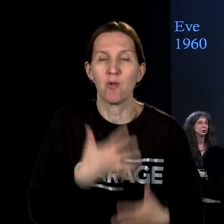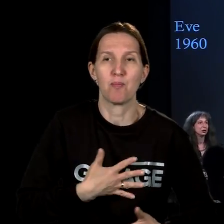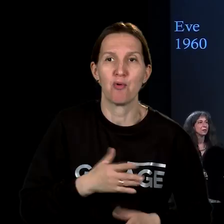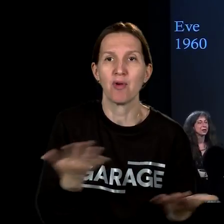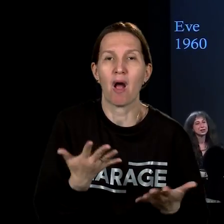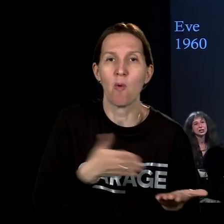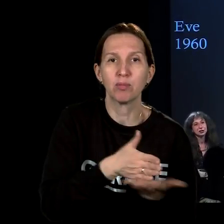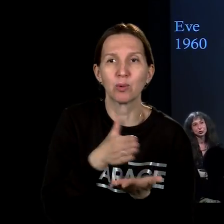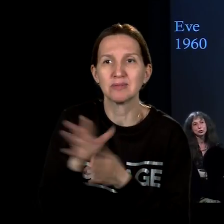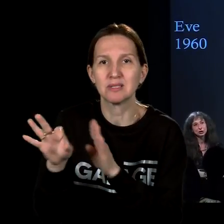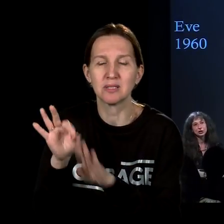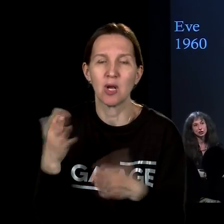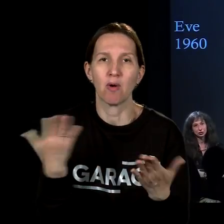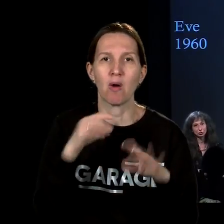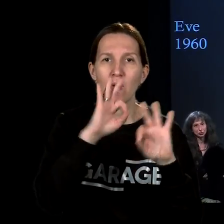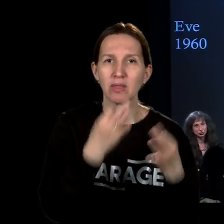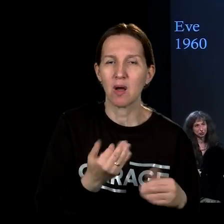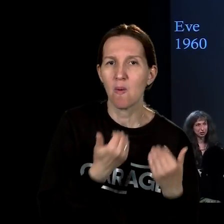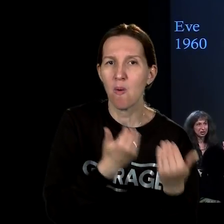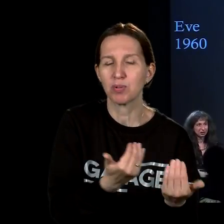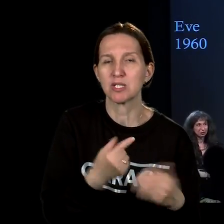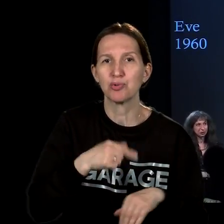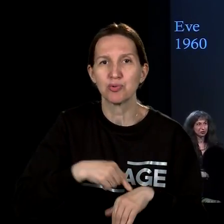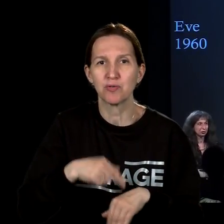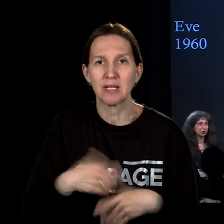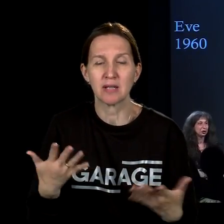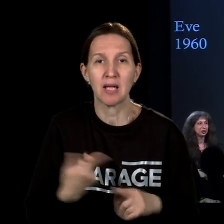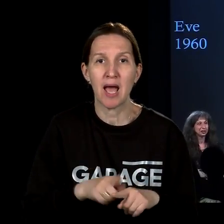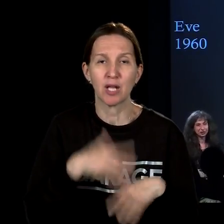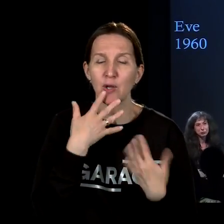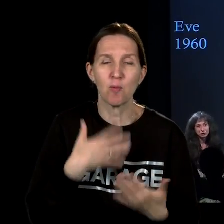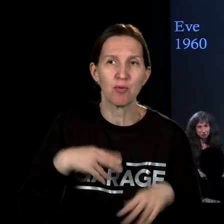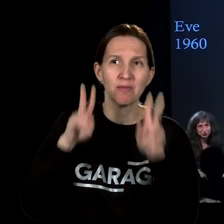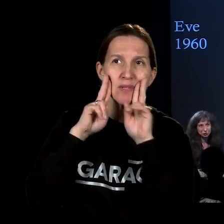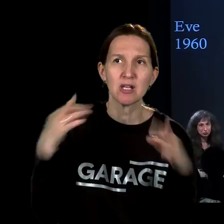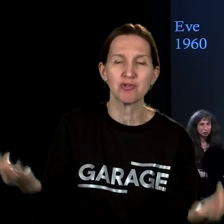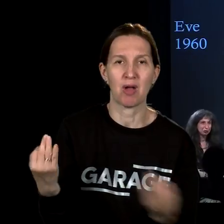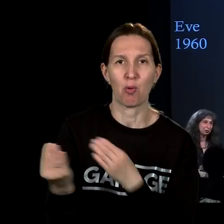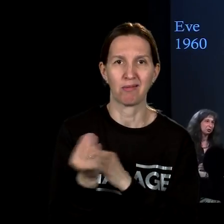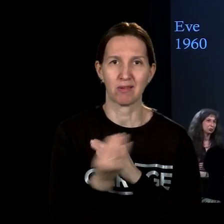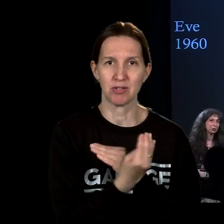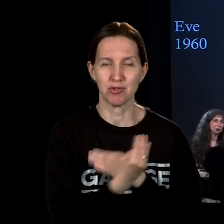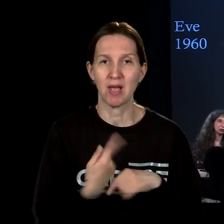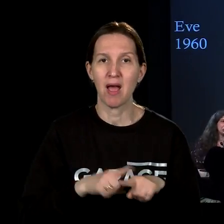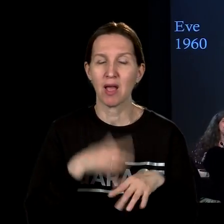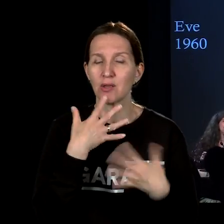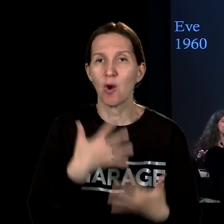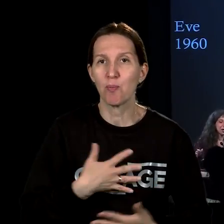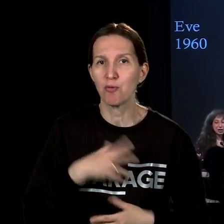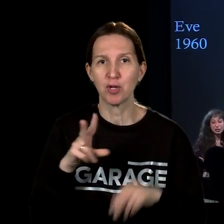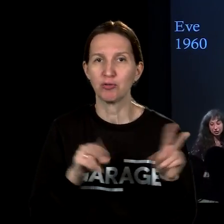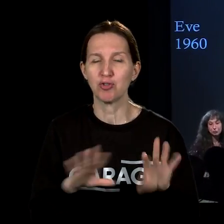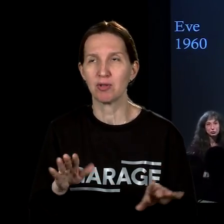любовь, которая не знает никакой критичности, любовь, которая не считается с требованиями хорошего вкуса, и поэтому, может быть, вот это